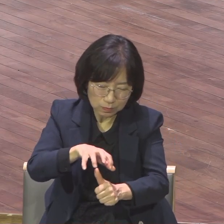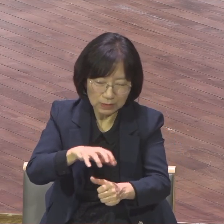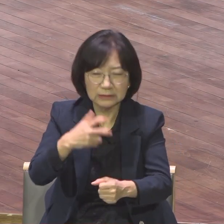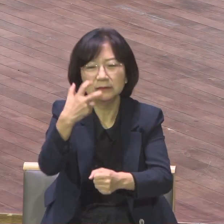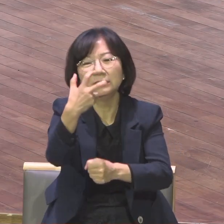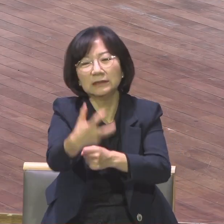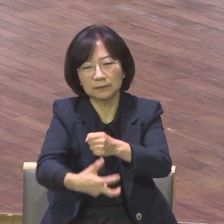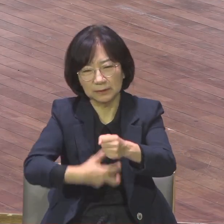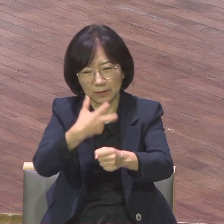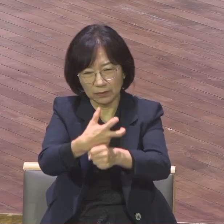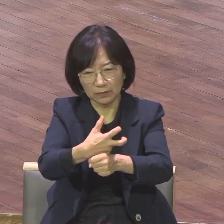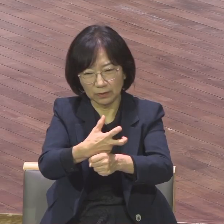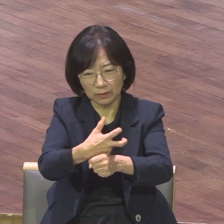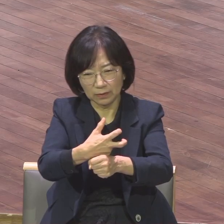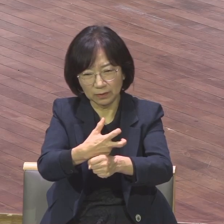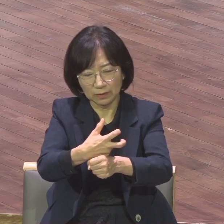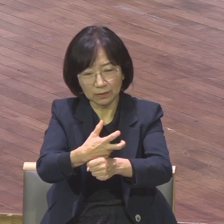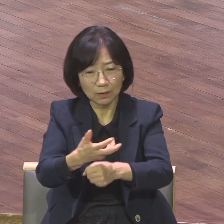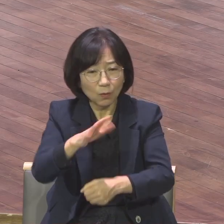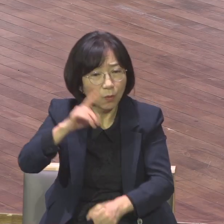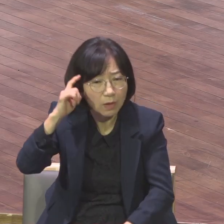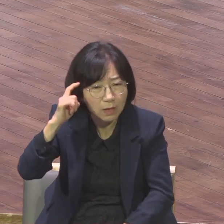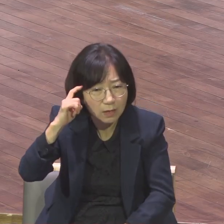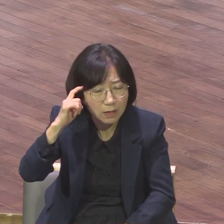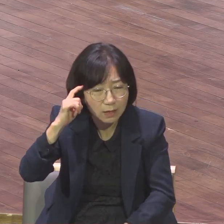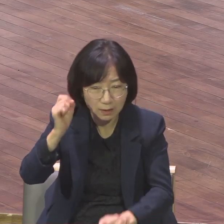멸망시키려고 하는 것이 아니다라는 사실을 강조하고 있어요.